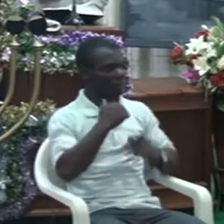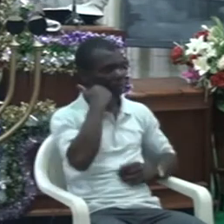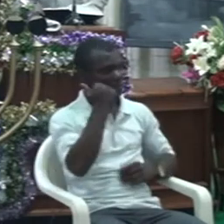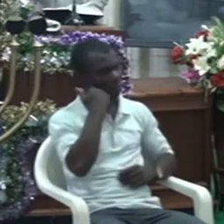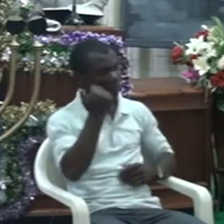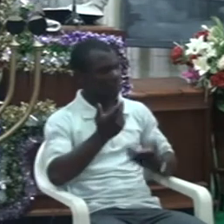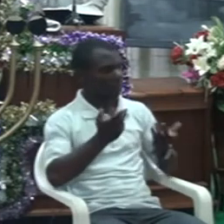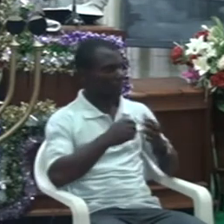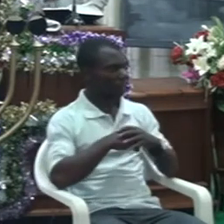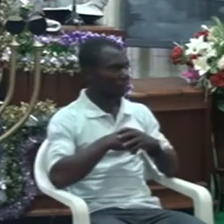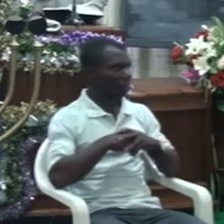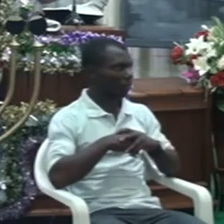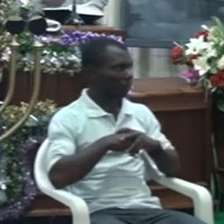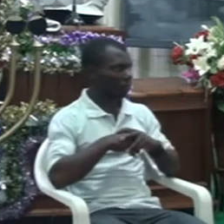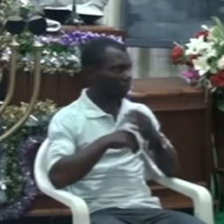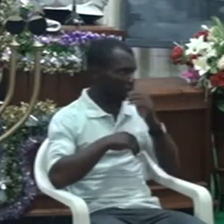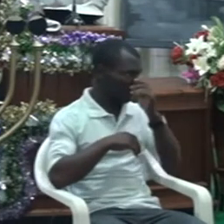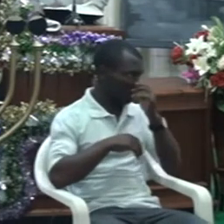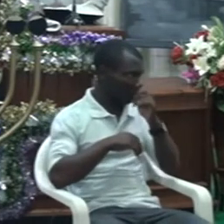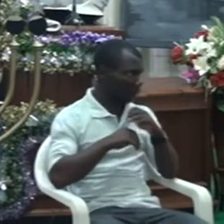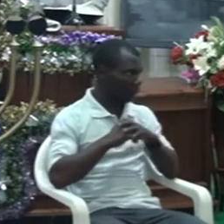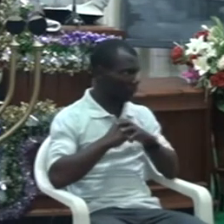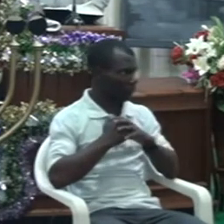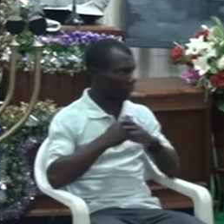L'homme lui se réjouit de l'amour écuménique.